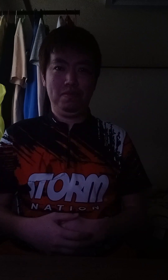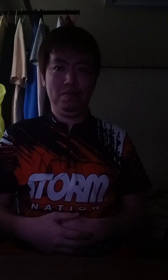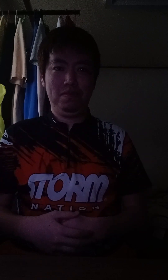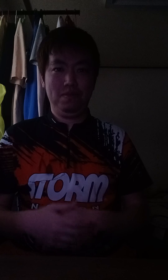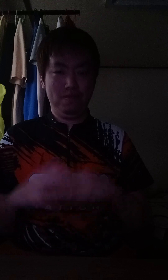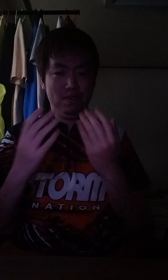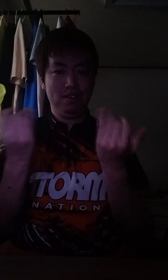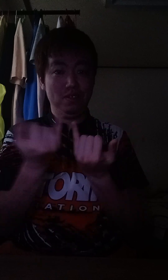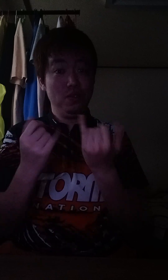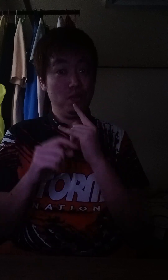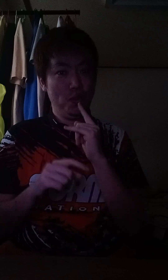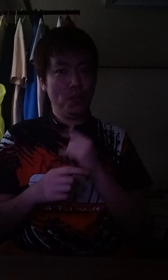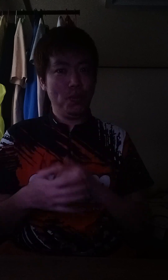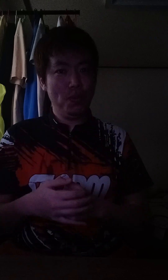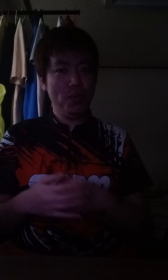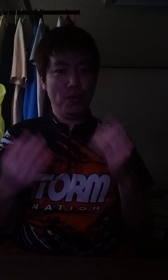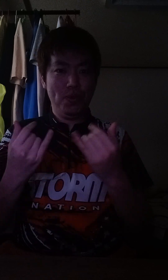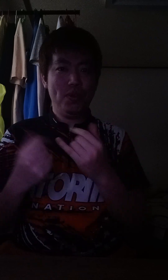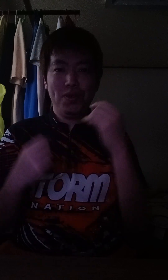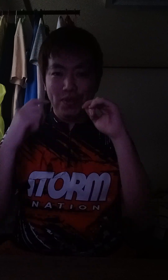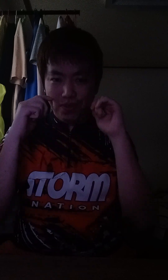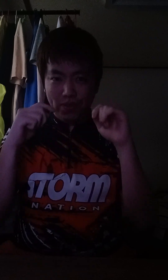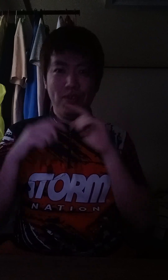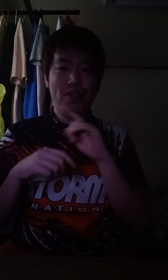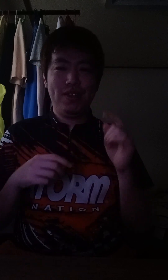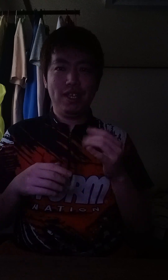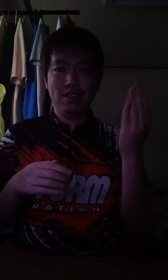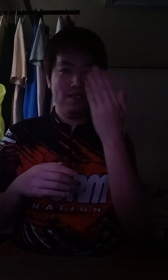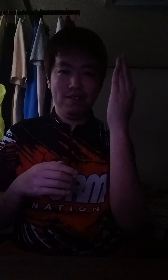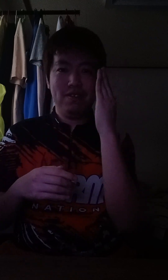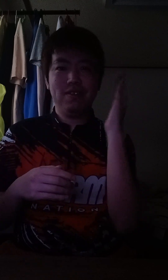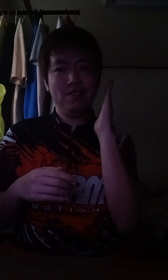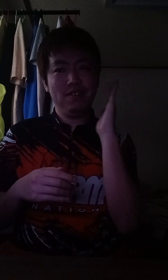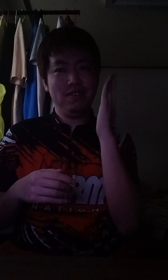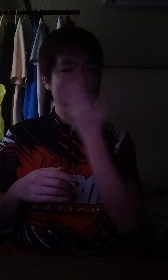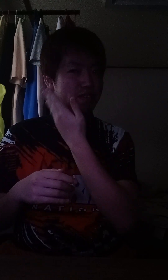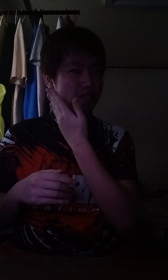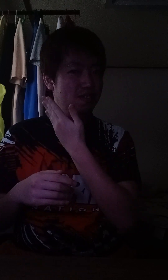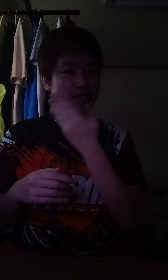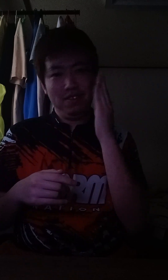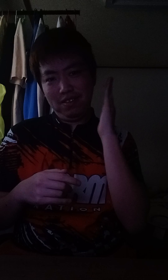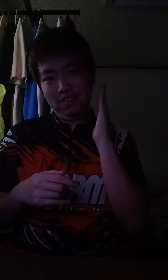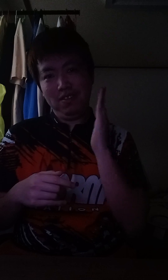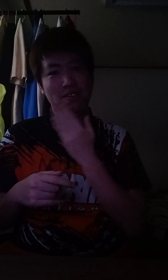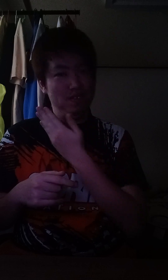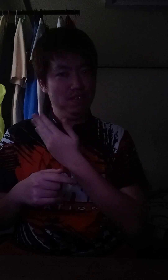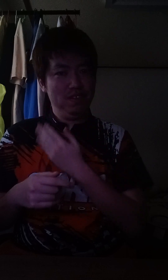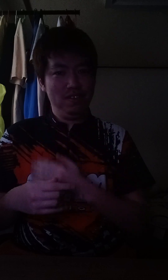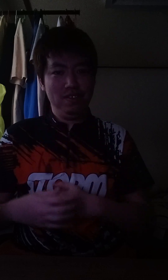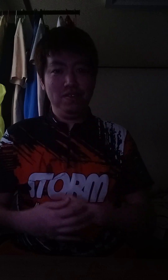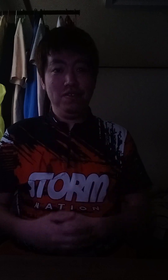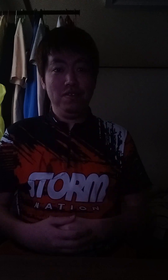승현이 어떻게 생겼어? 잘생겼어? 귀엽게 생겼어? 귀엽게 됐어요. 아, 귀엽게 생겼어요?